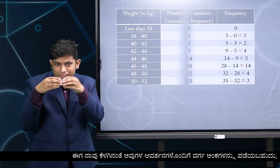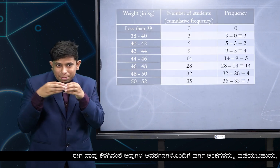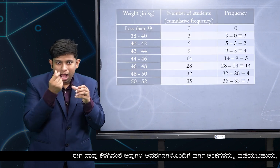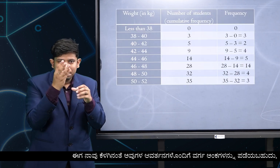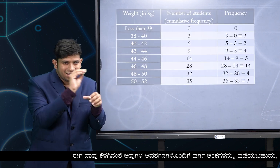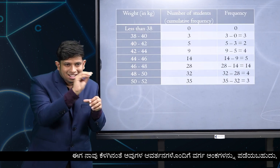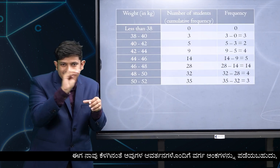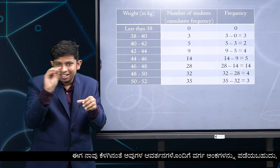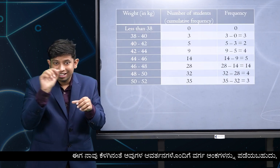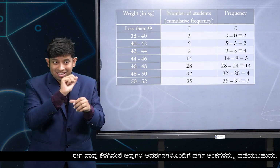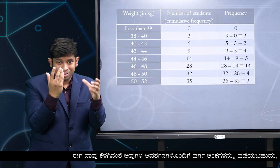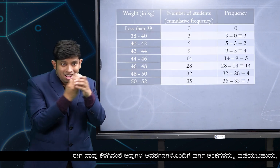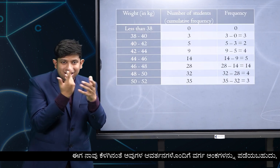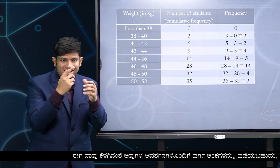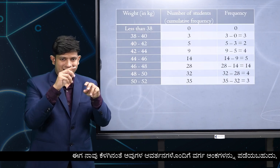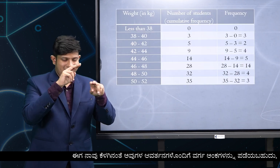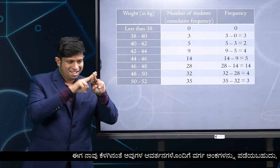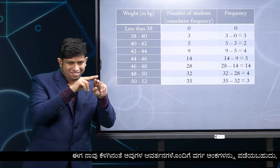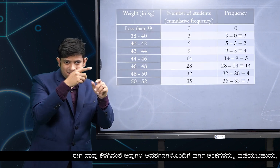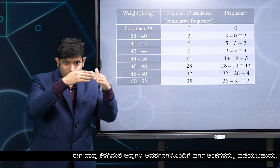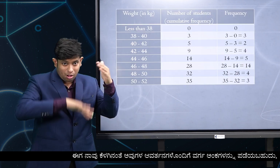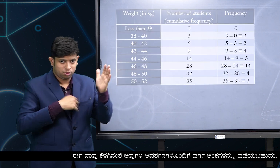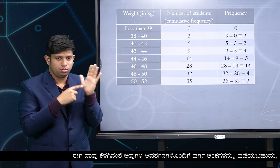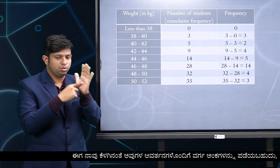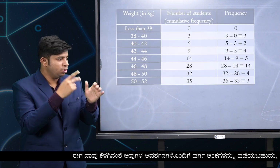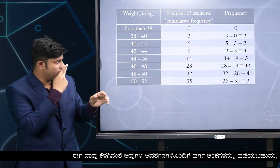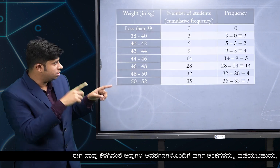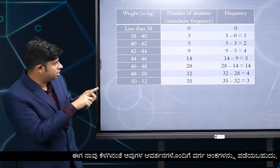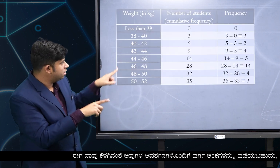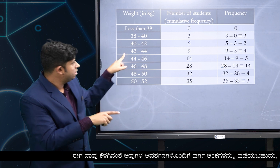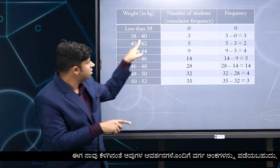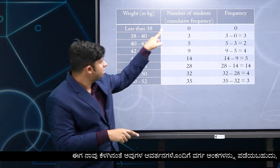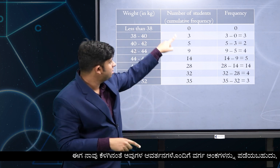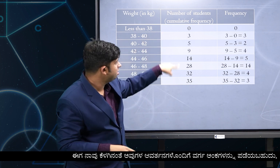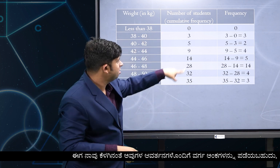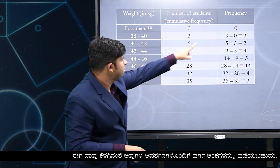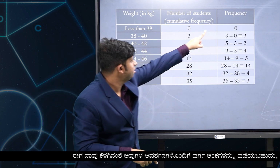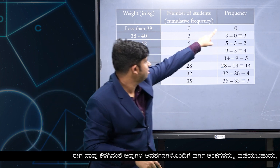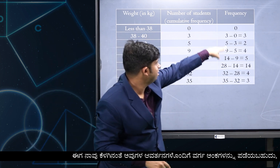ಈಗ ನಾವು ಕೆಳಗಿನಂತೆ ಅವುಗಳ ಆವರ್ತನಗಳೊಂದಿಗೆ ವರ್ಗ ಅಂಕಗಳನ್ನು ಪಡೆಯಬಹುದು.